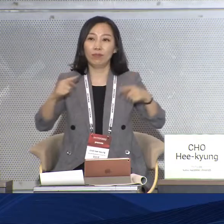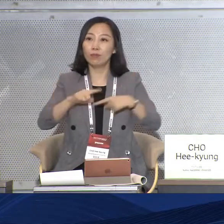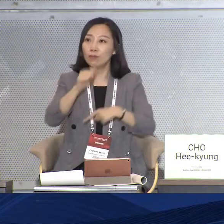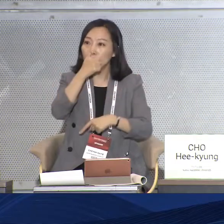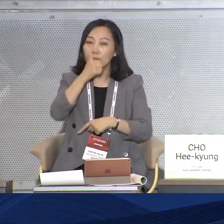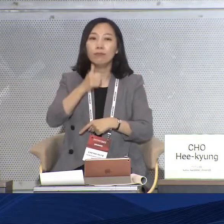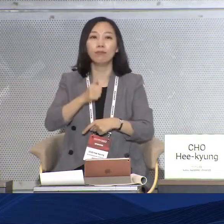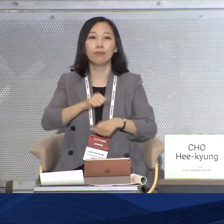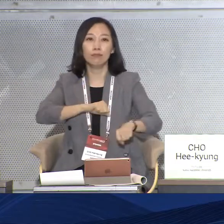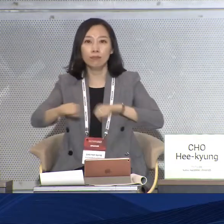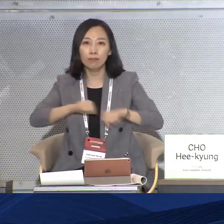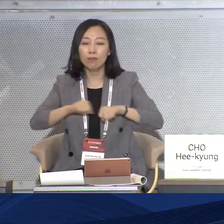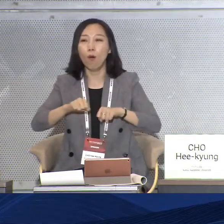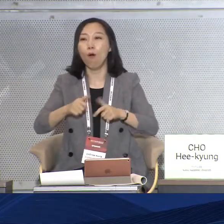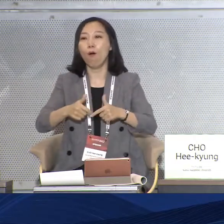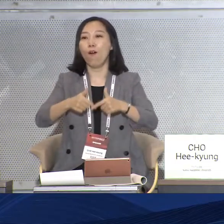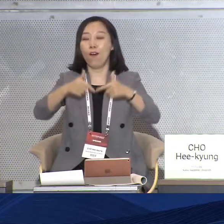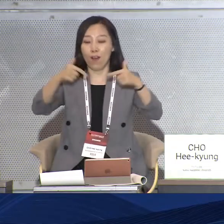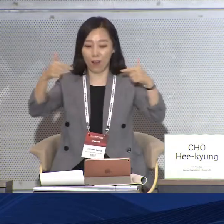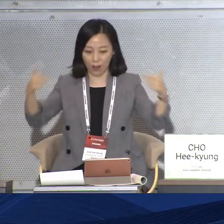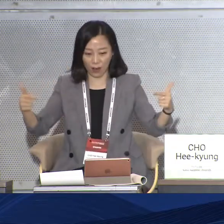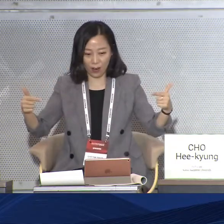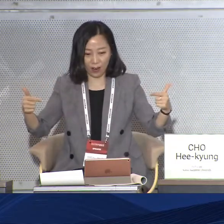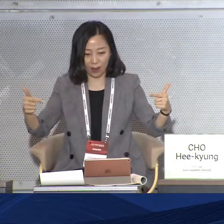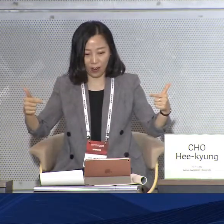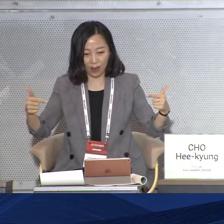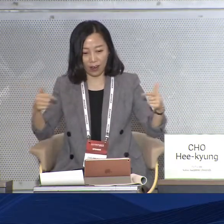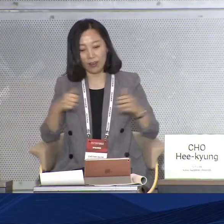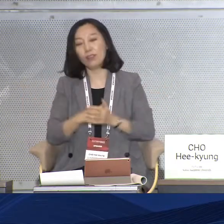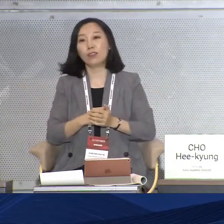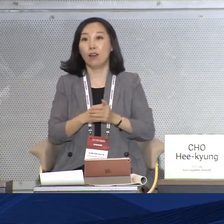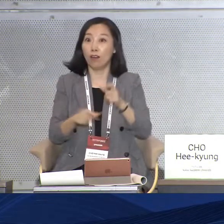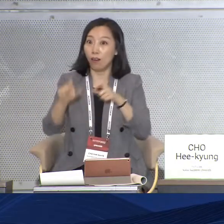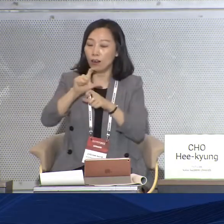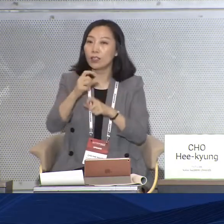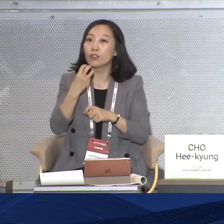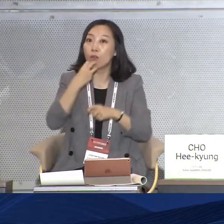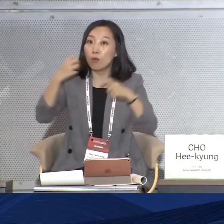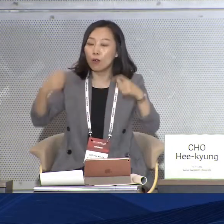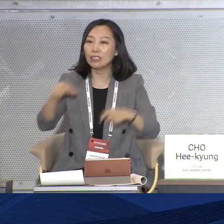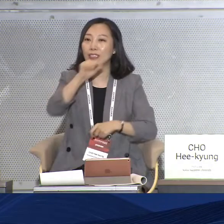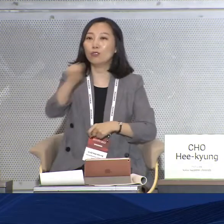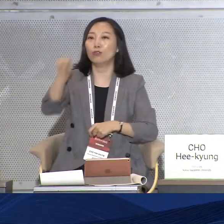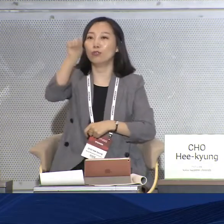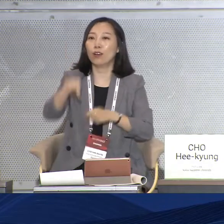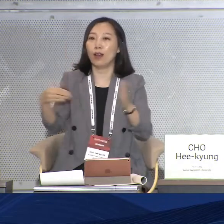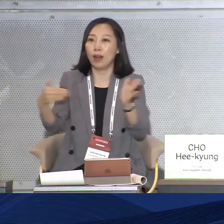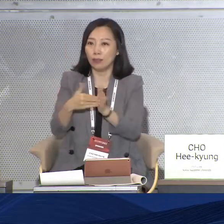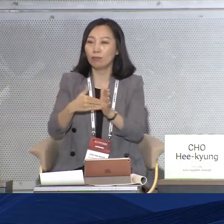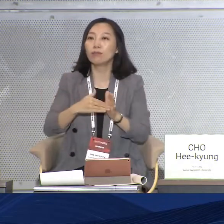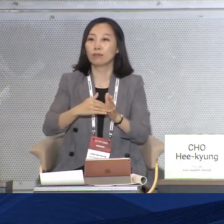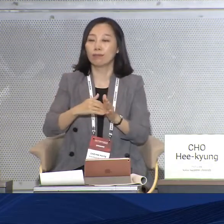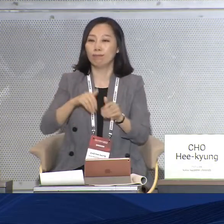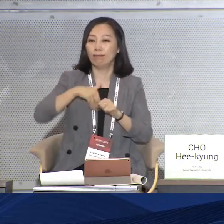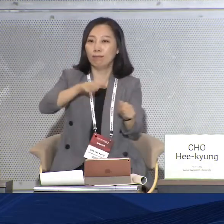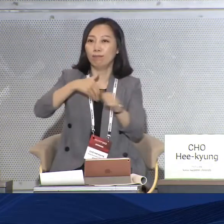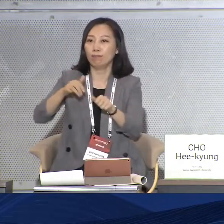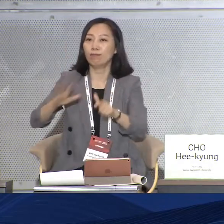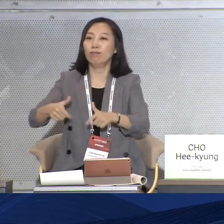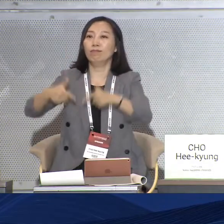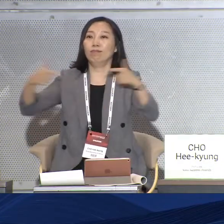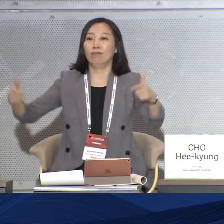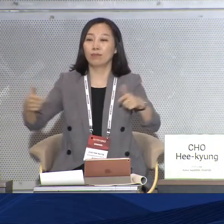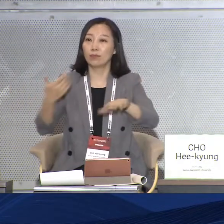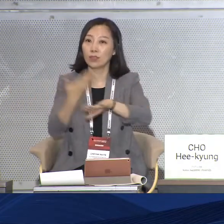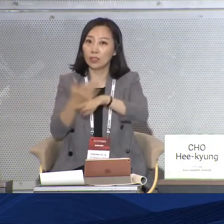197개소가 되고 있고, 현재는 200개소가 넘는 수어통역센터가 개소가 되어서 양적으로 성장이 되었습니다. 그리고